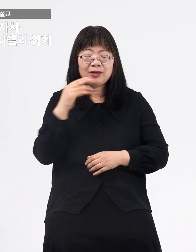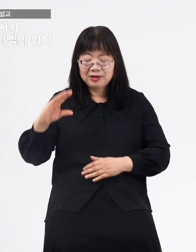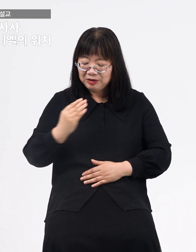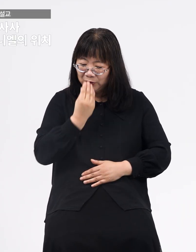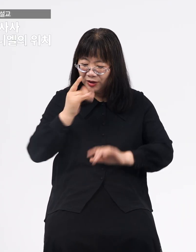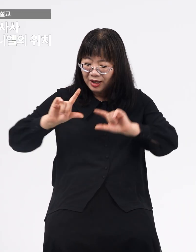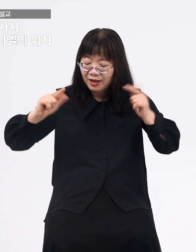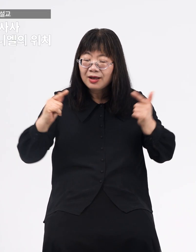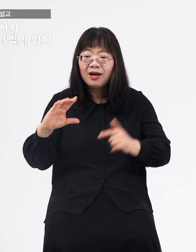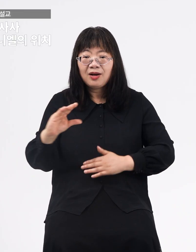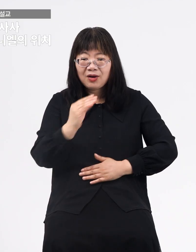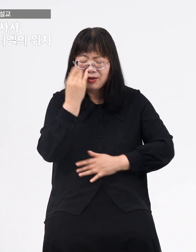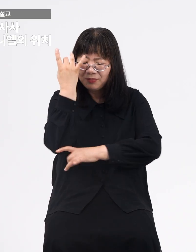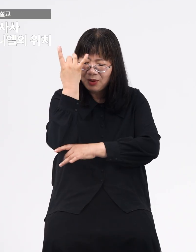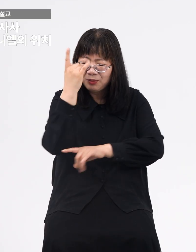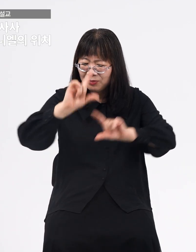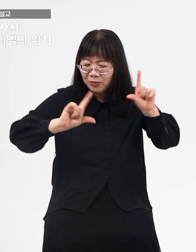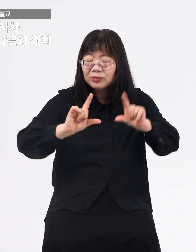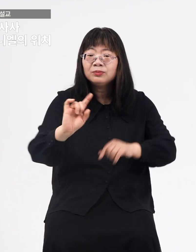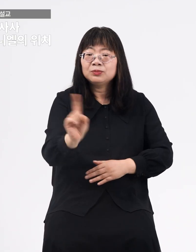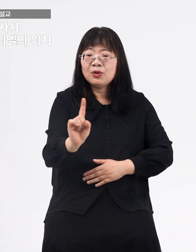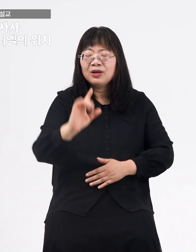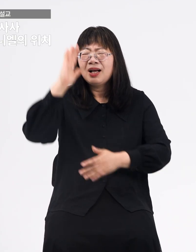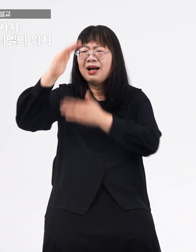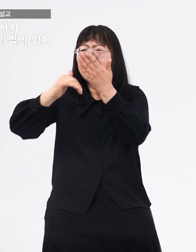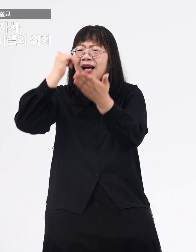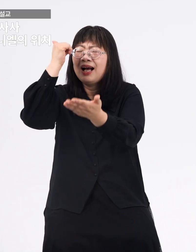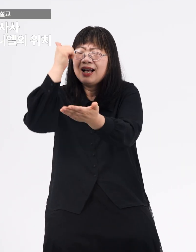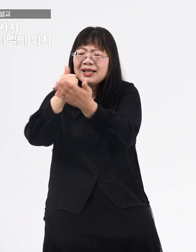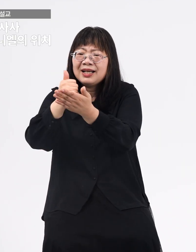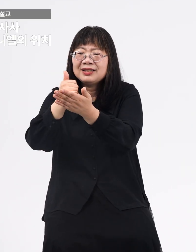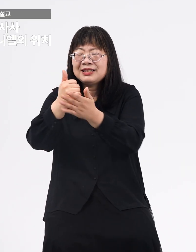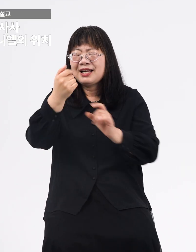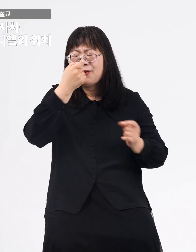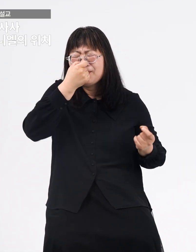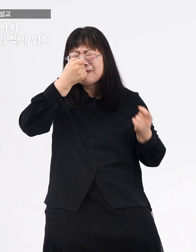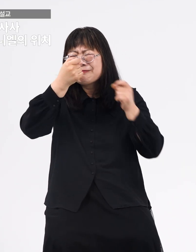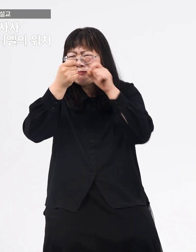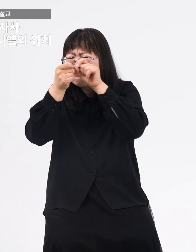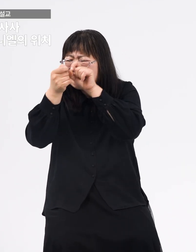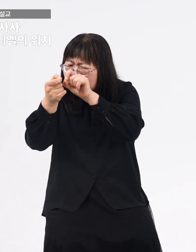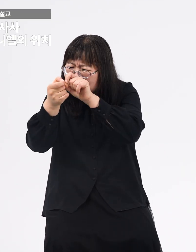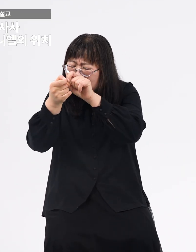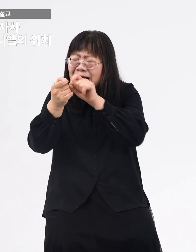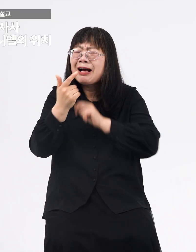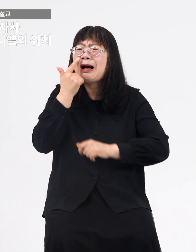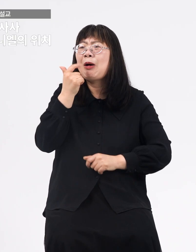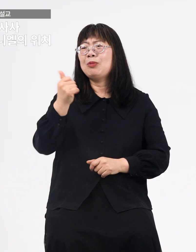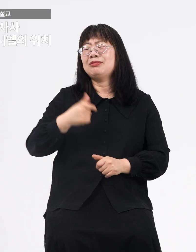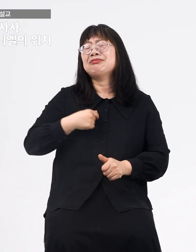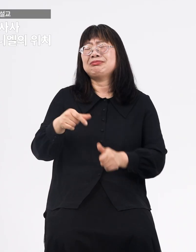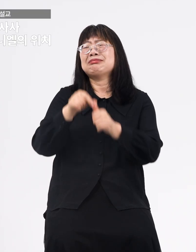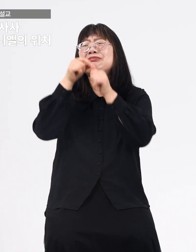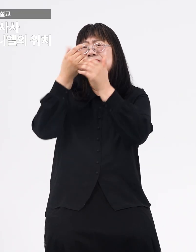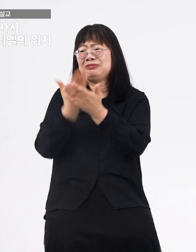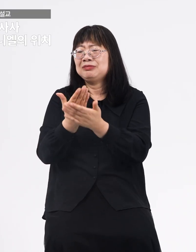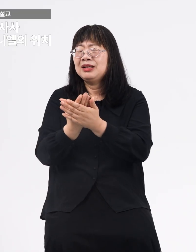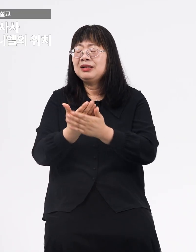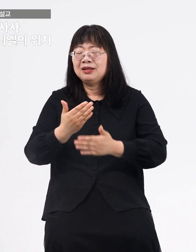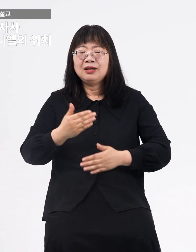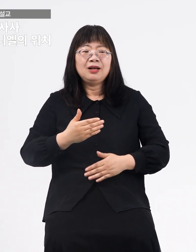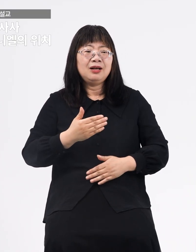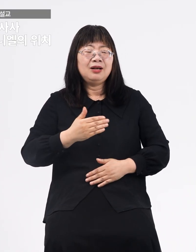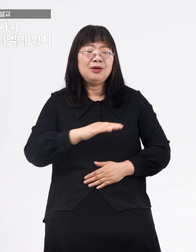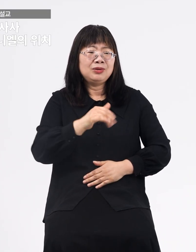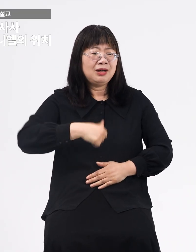거룩의 본질은 하나님과 빈틈없이 밀착되어서 아버지 나 좀 살려주세요. 우리 아들